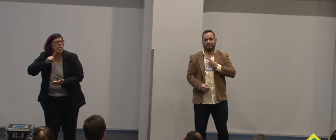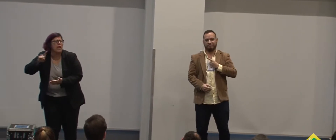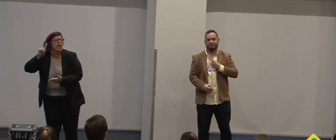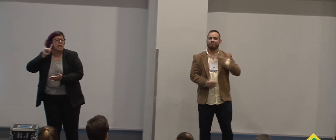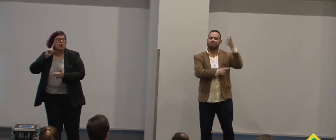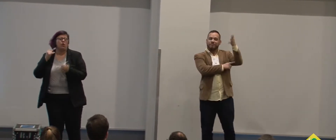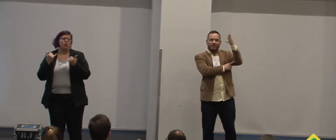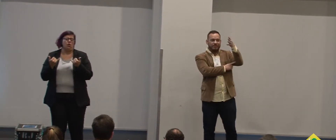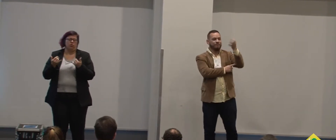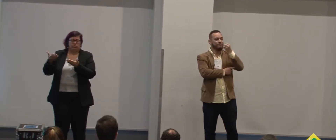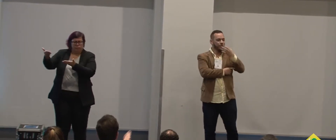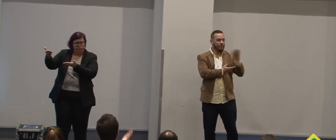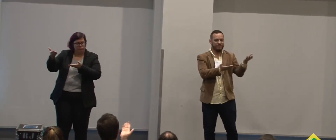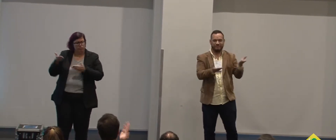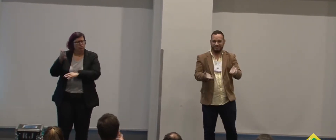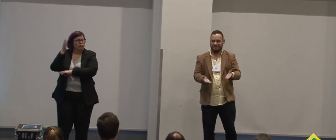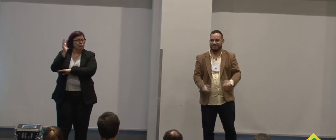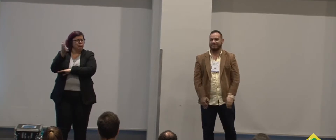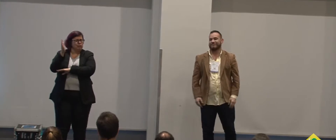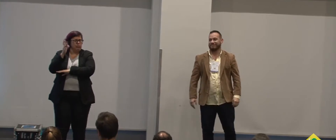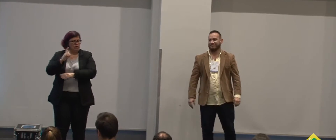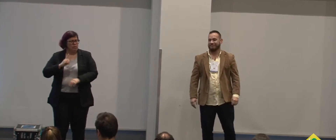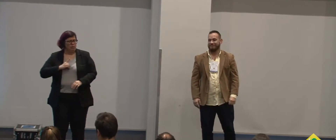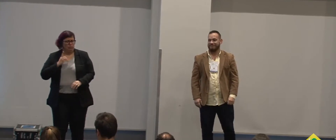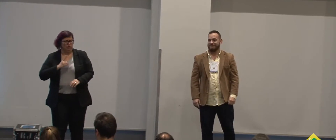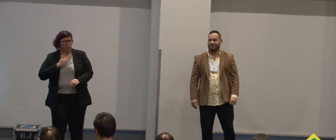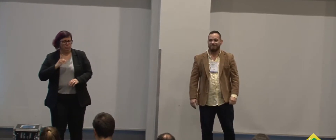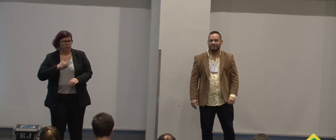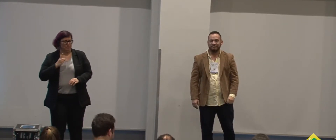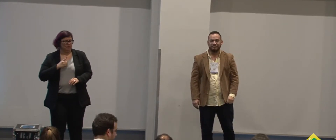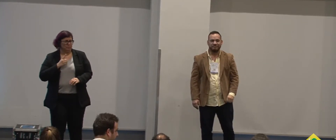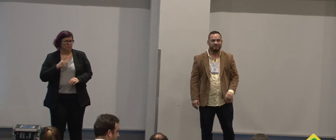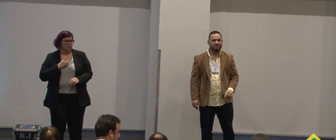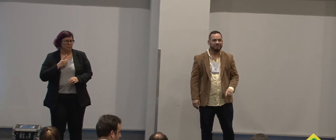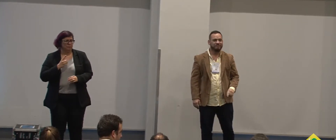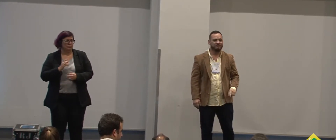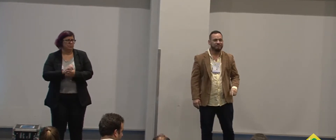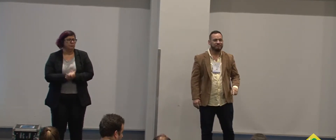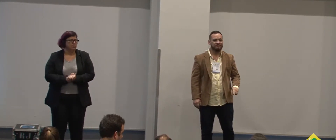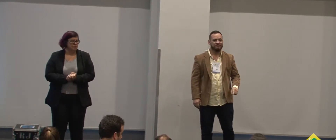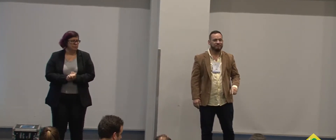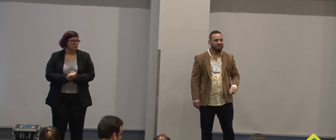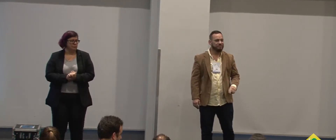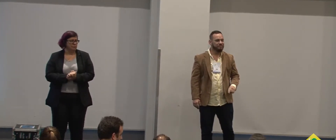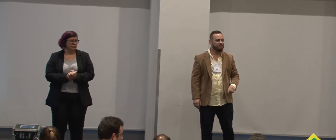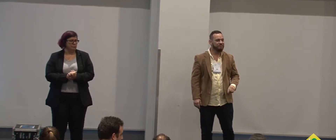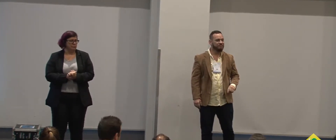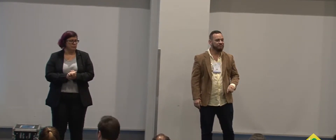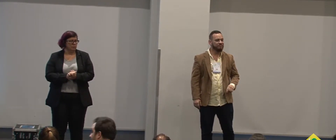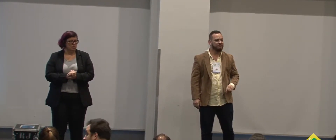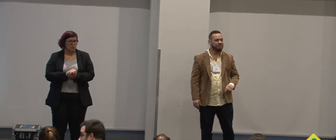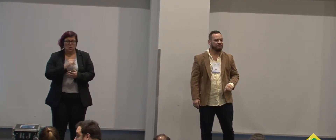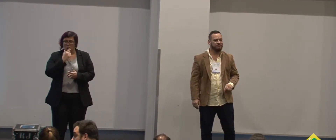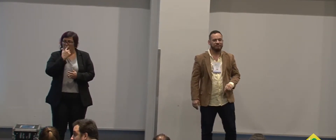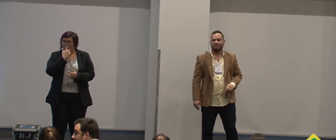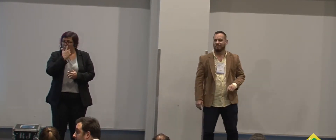Gostaria de convidar a Daniela com a palavra para ela começar a sua palestra. Daniela.